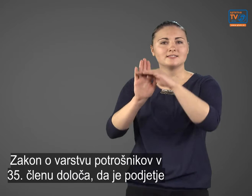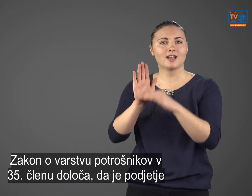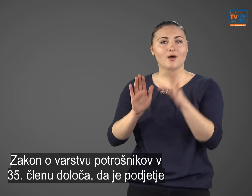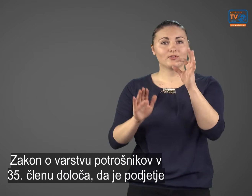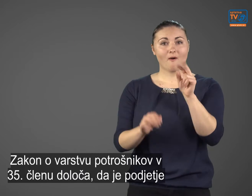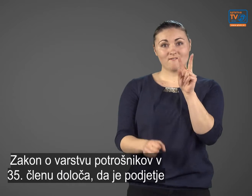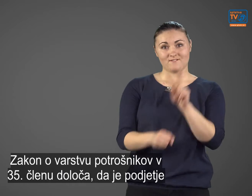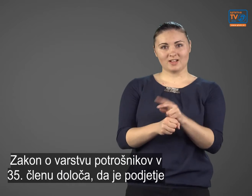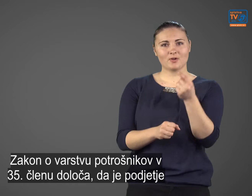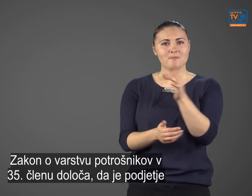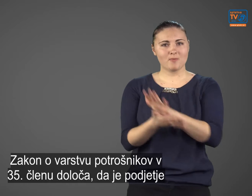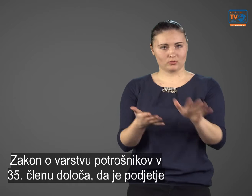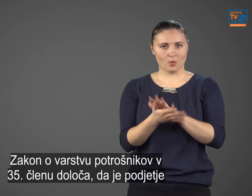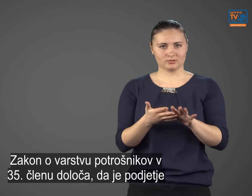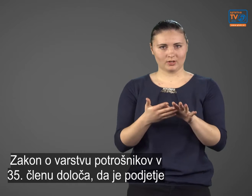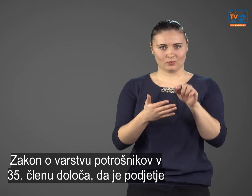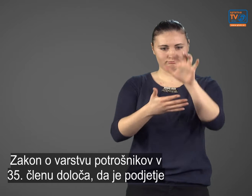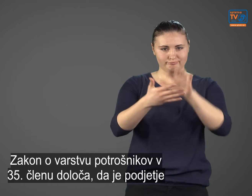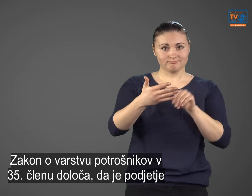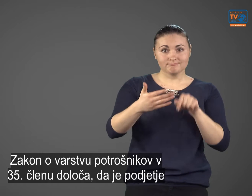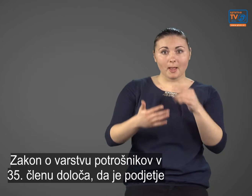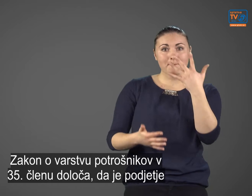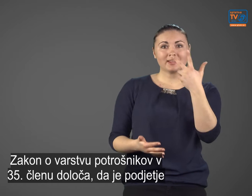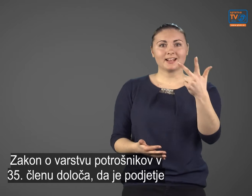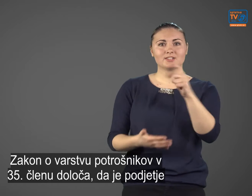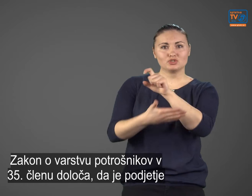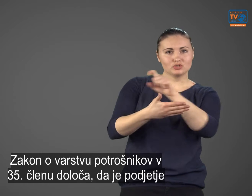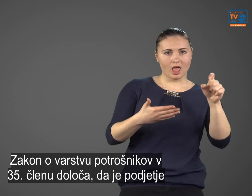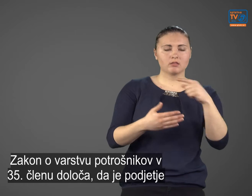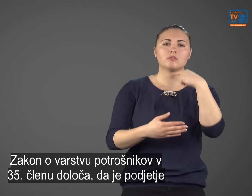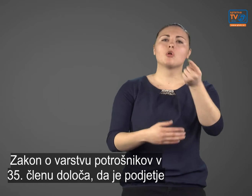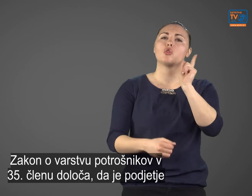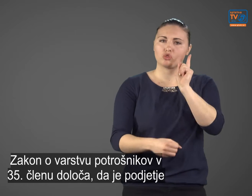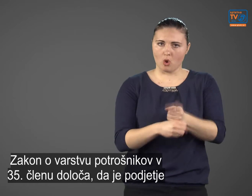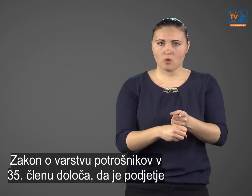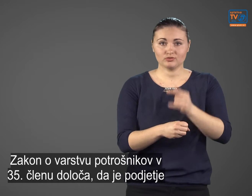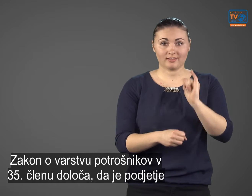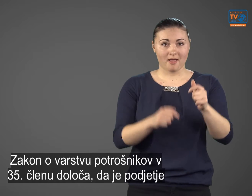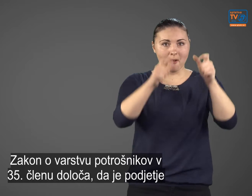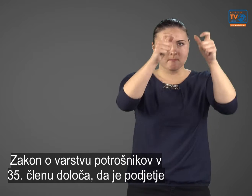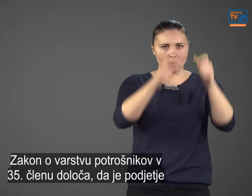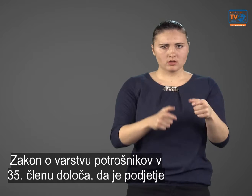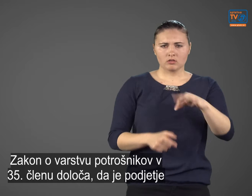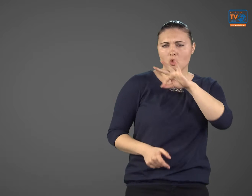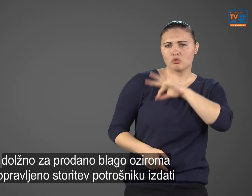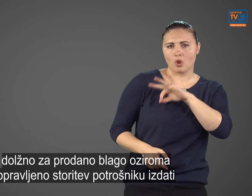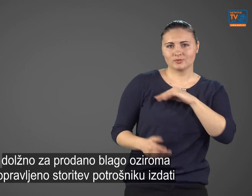Zakon o varstvu potrošnikov v 35. členu določa, da je podjetje dolžno za prodano blago